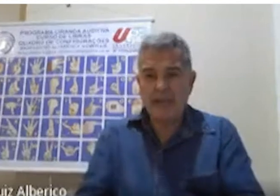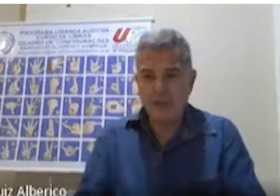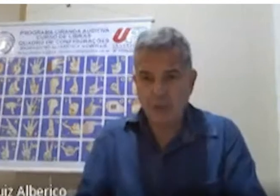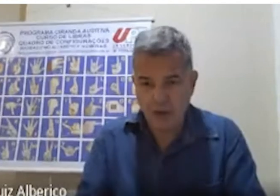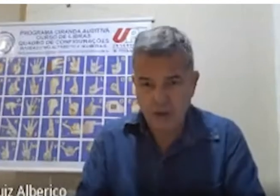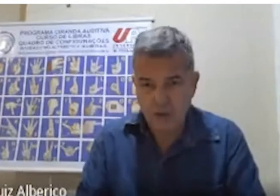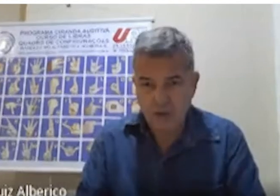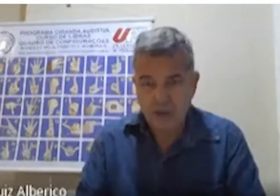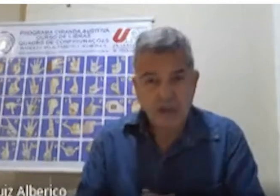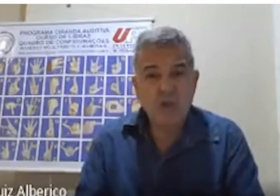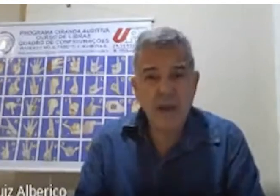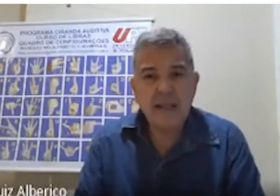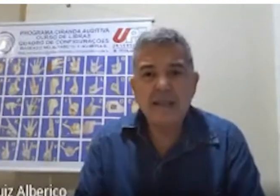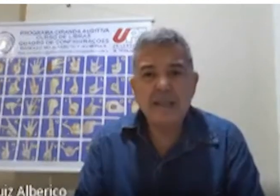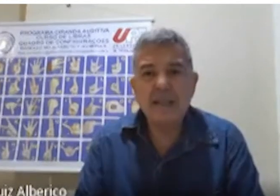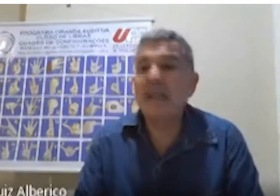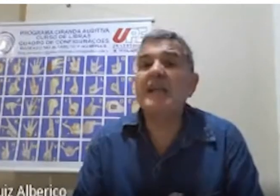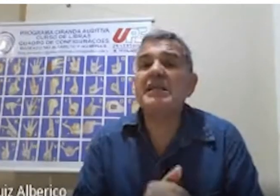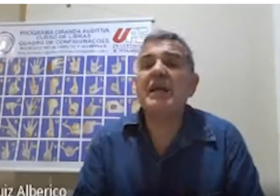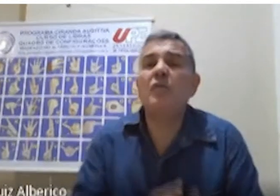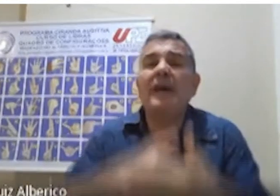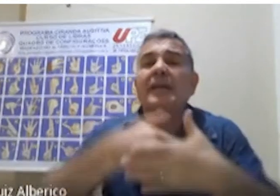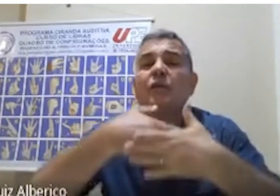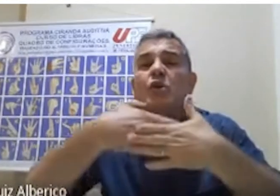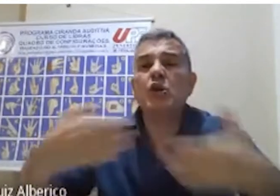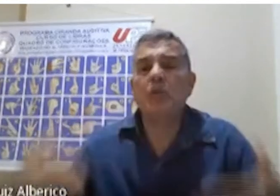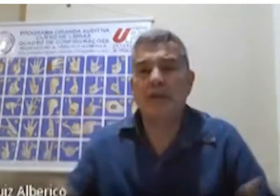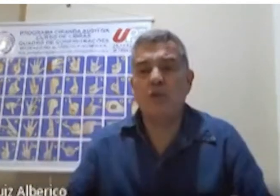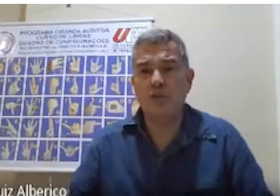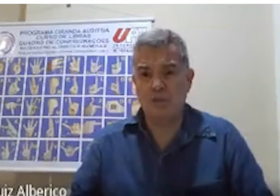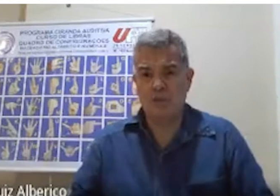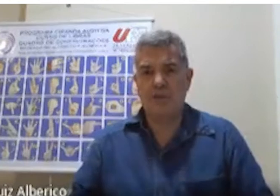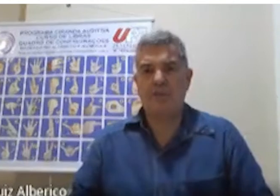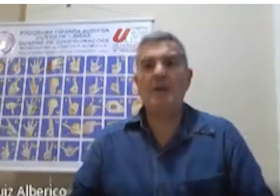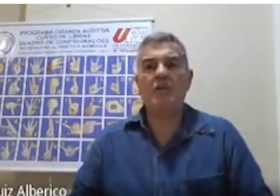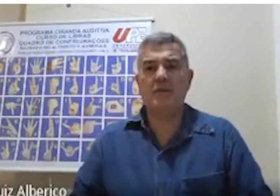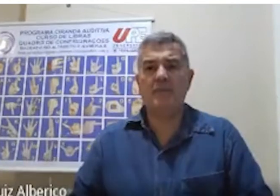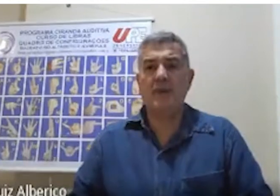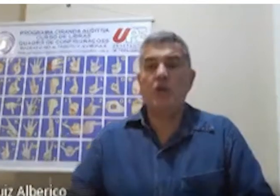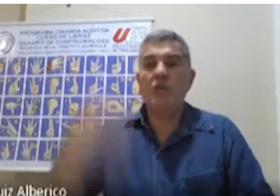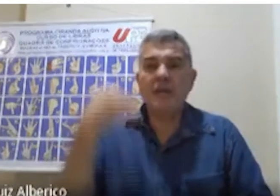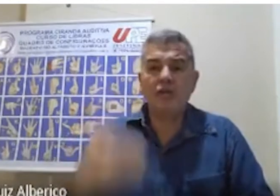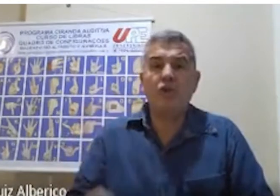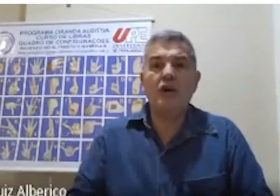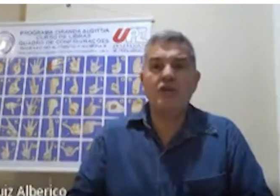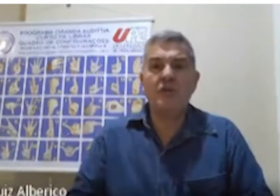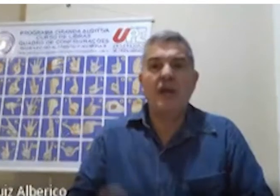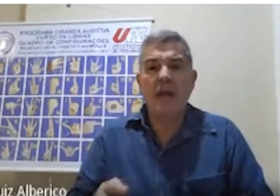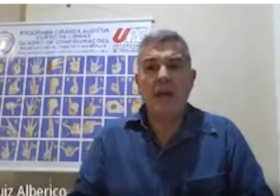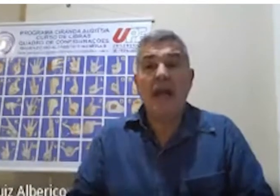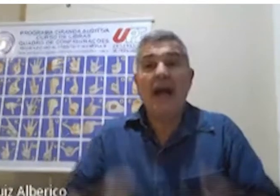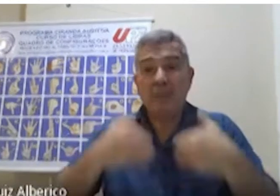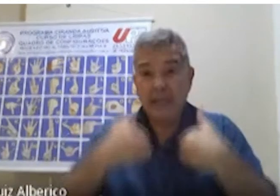Então, o momento nosso não é de dizer tem que ter um padrão único para todos. Não. O momento